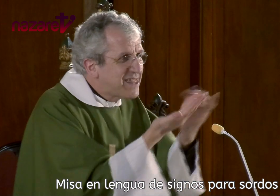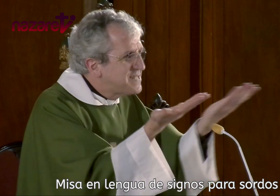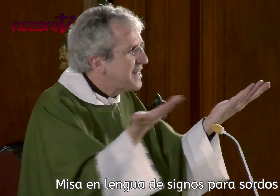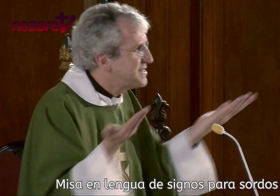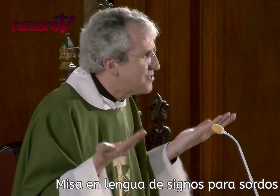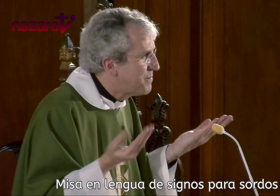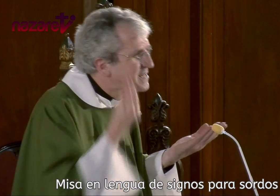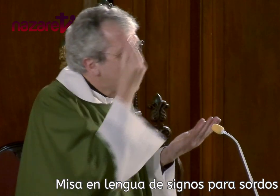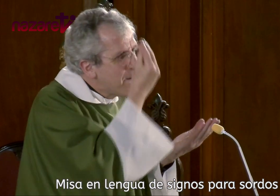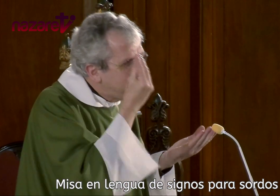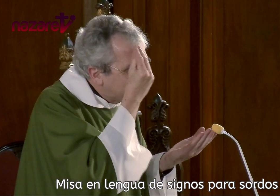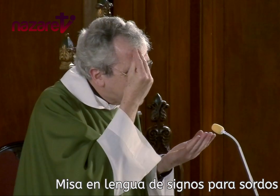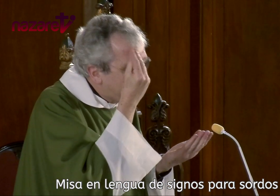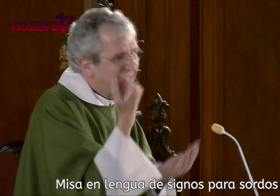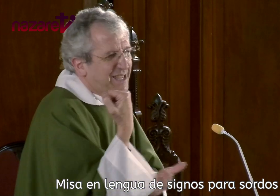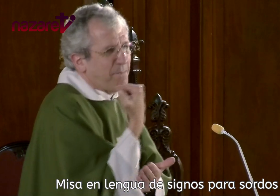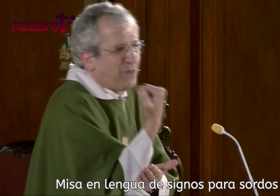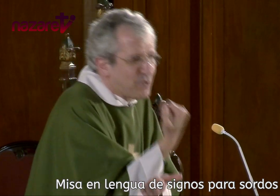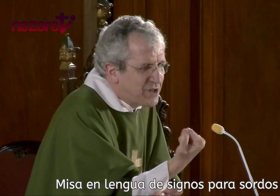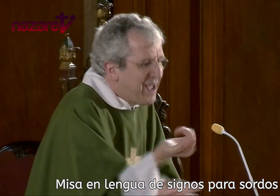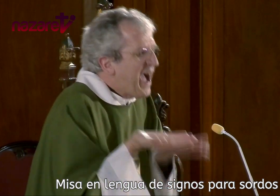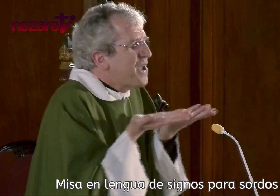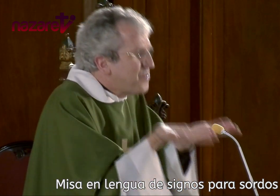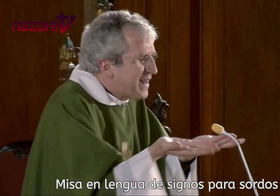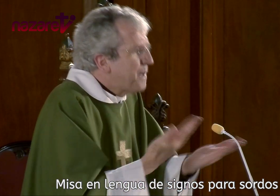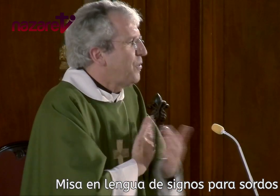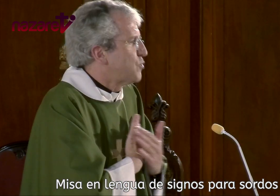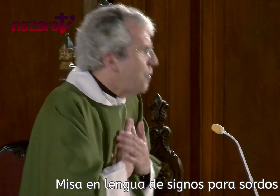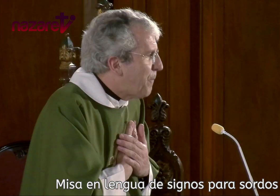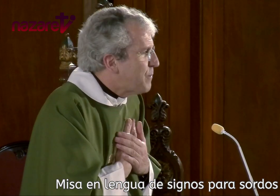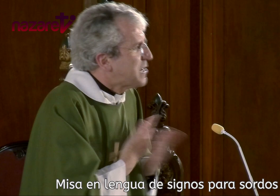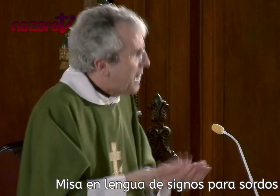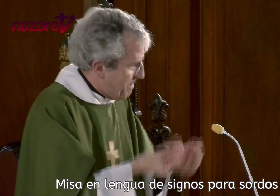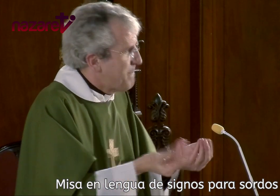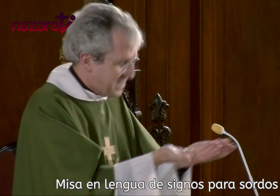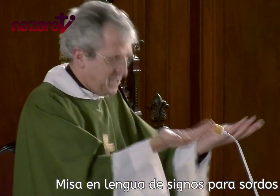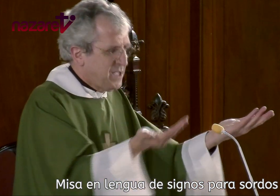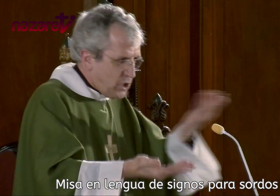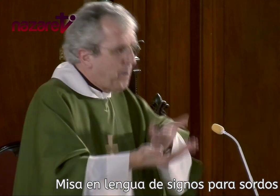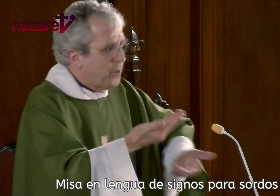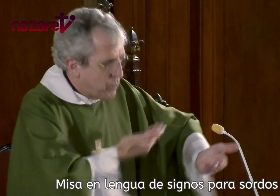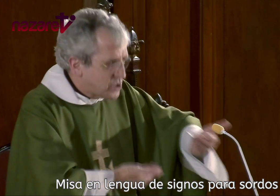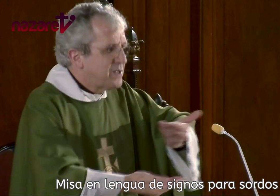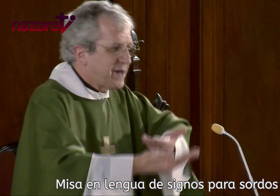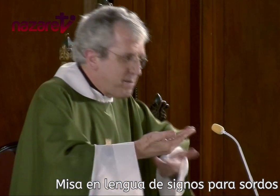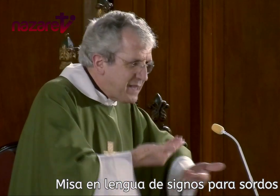de los demás pensar que podemos ayudar que podemos cómo podemos amar más y cómo podemos realmente